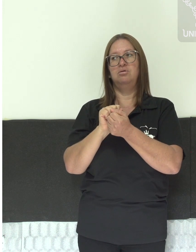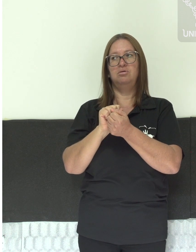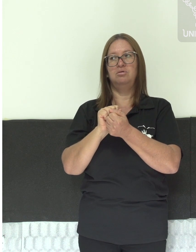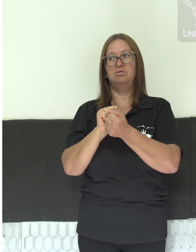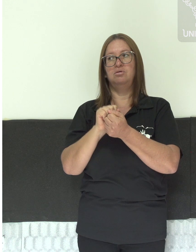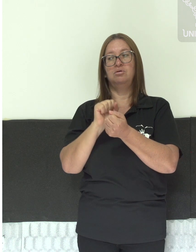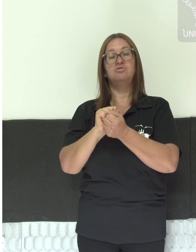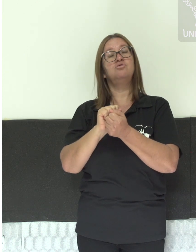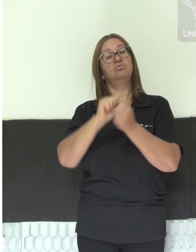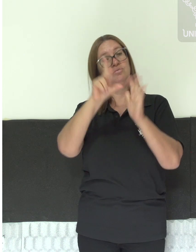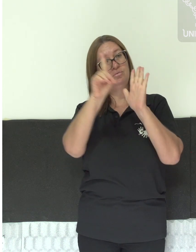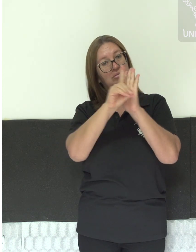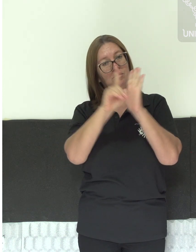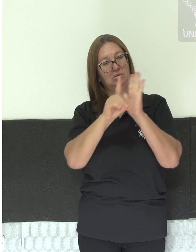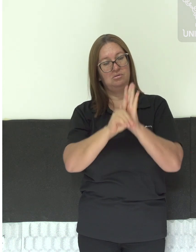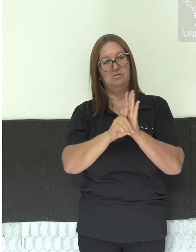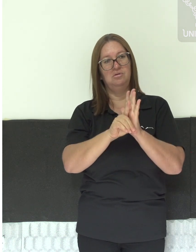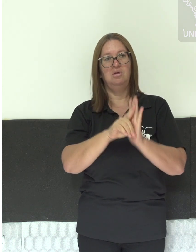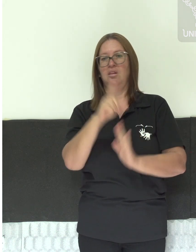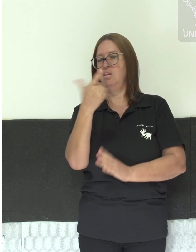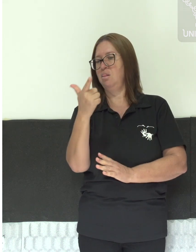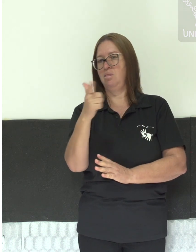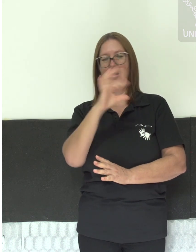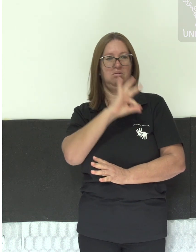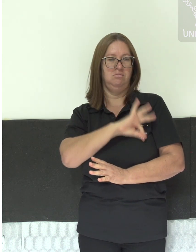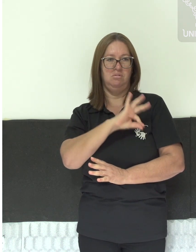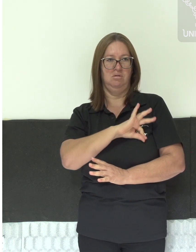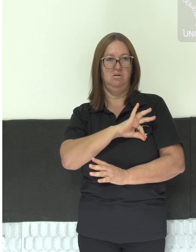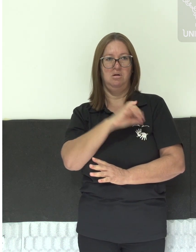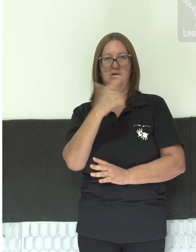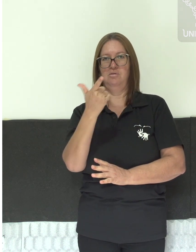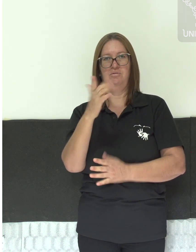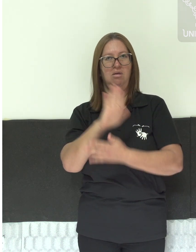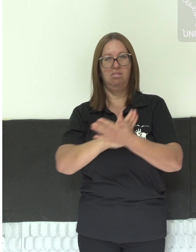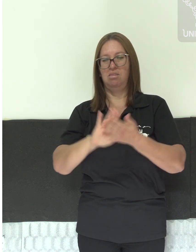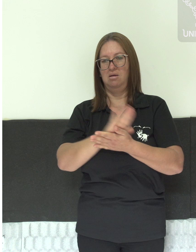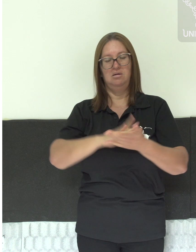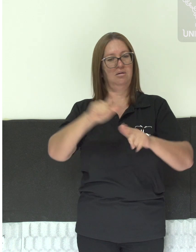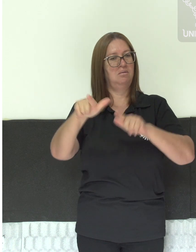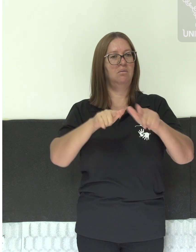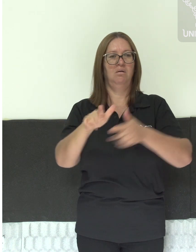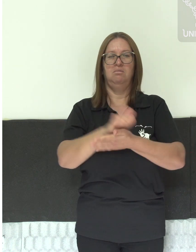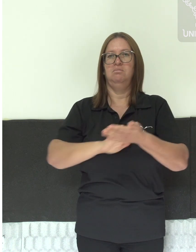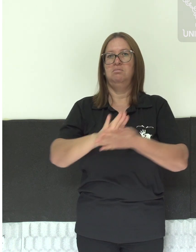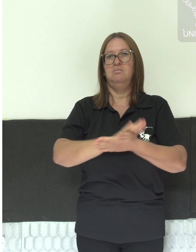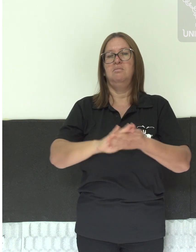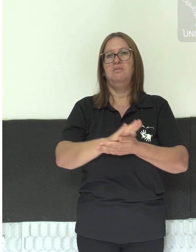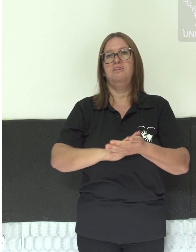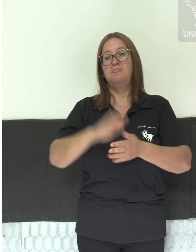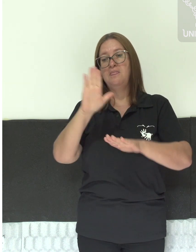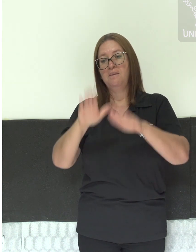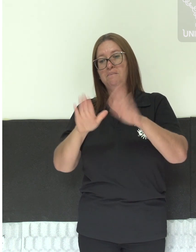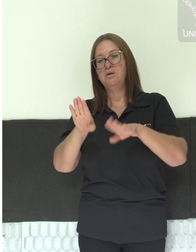respectivas declarações. Não possui renda, bicos, etc., conforme